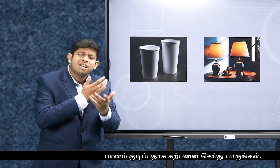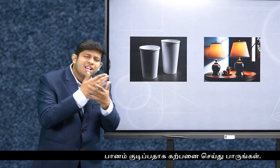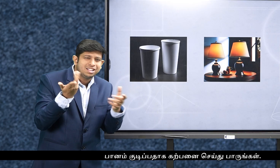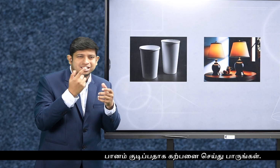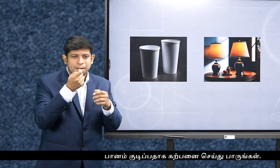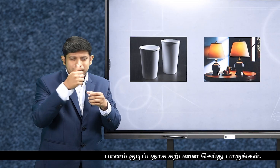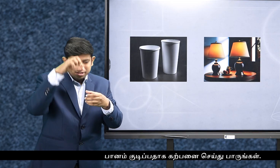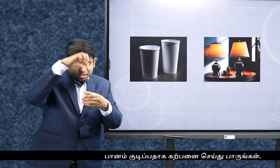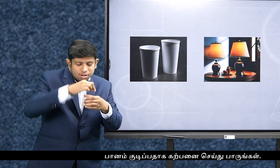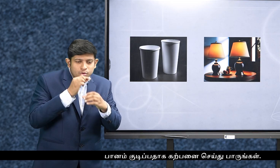பாருங்கள்.